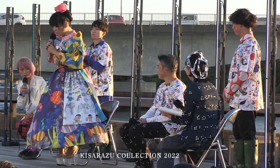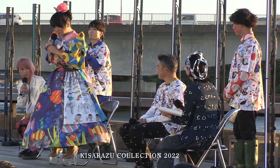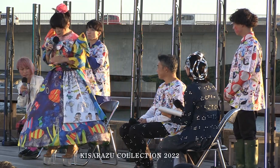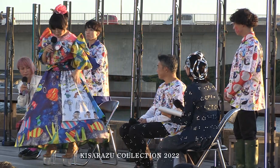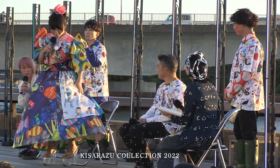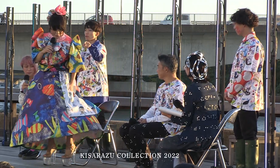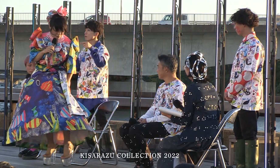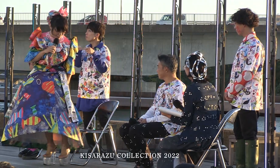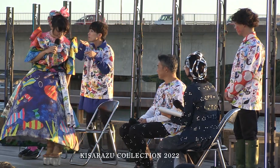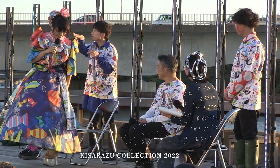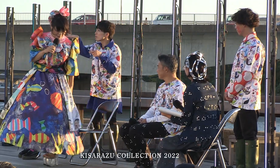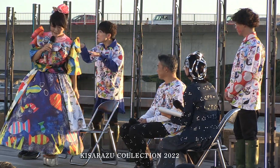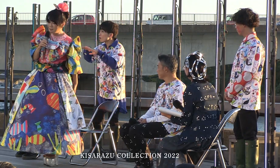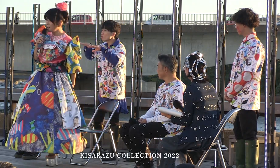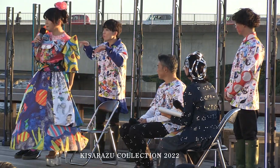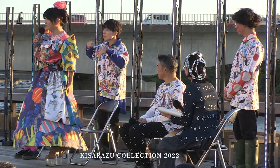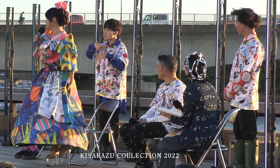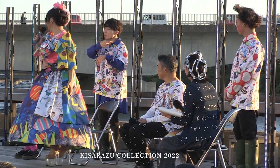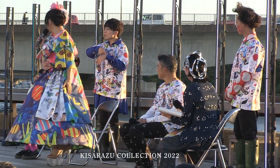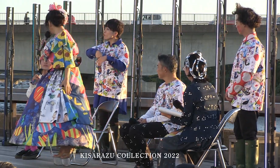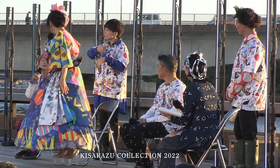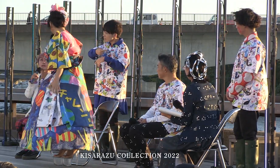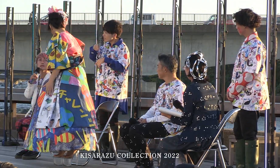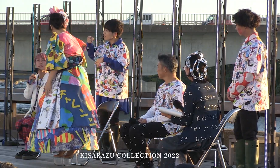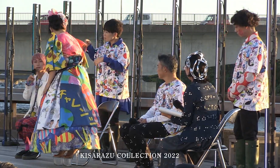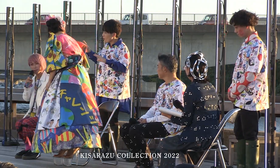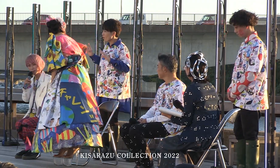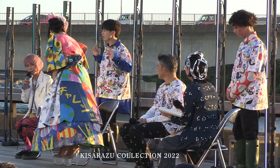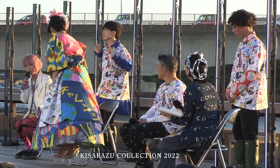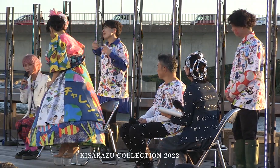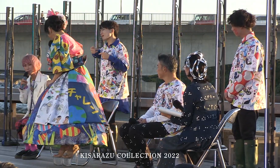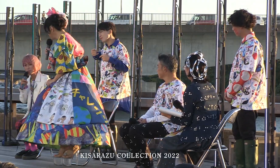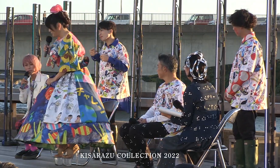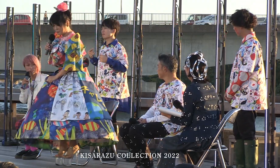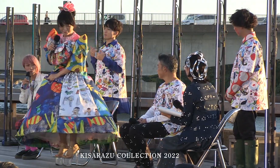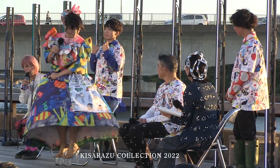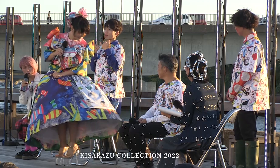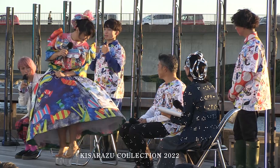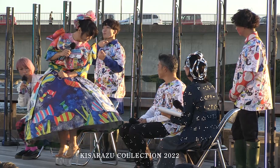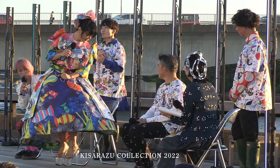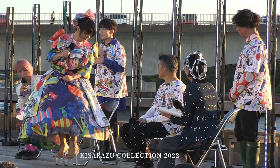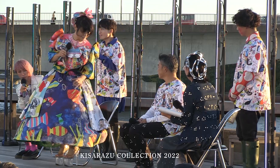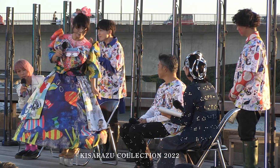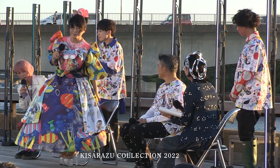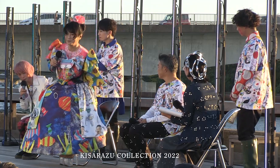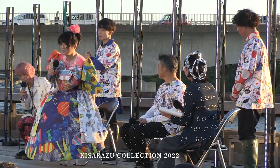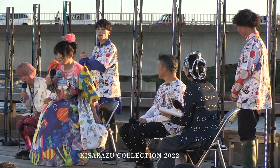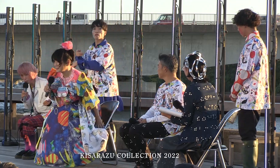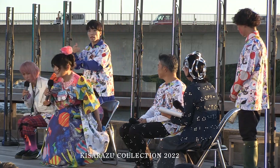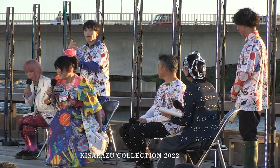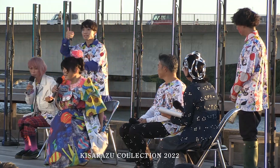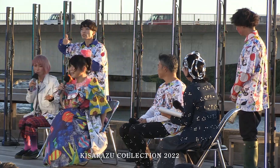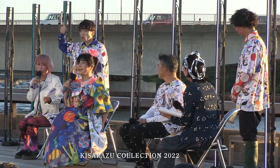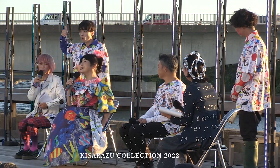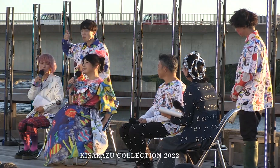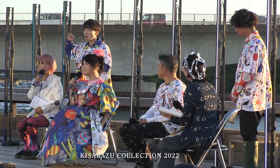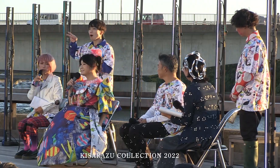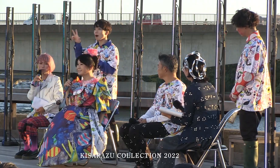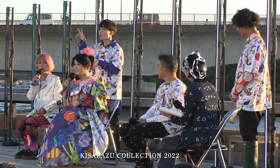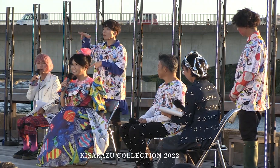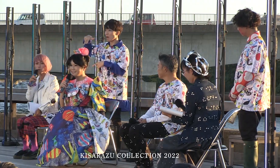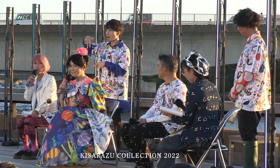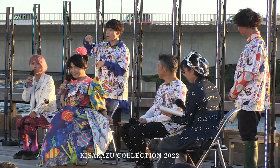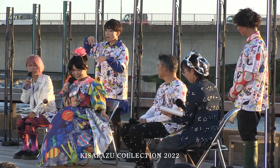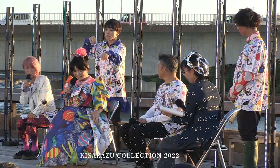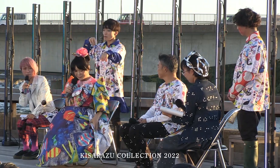な子供たちの気持ちを着てる感じです。ありがとうございます。 で市長も春菜愛ちゃんも今